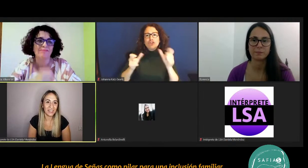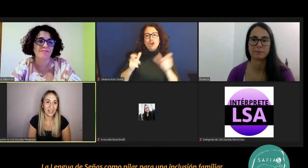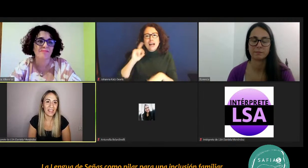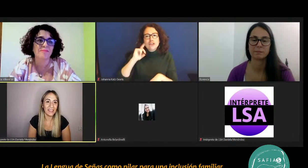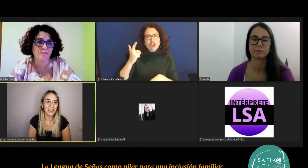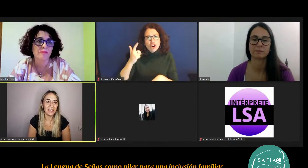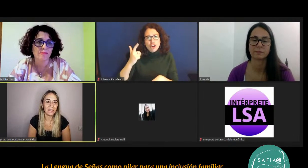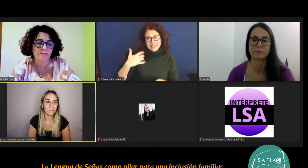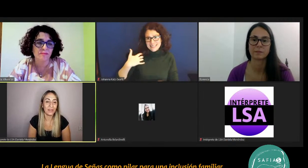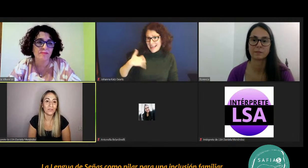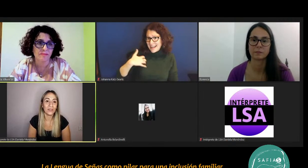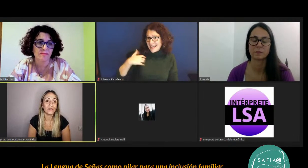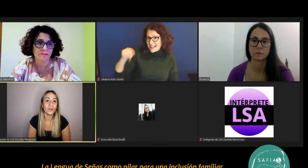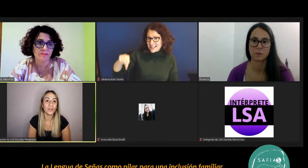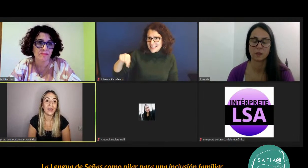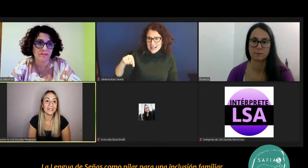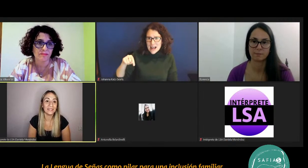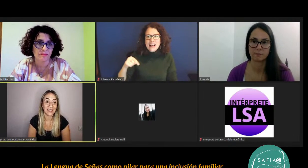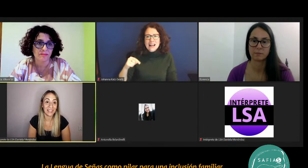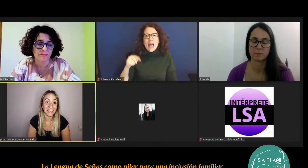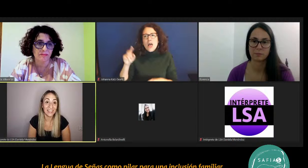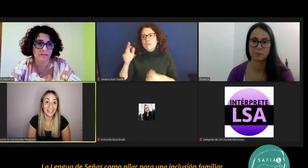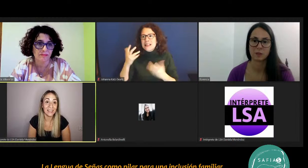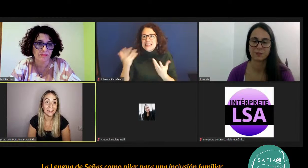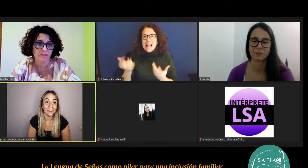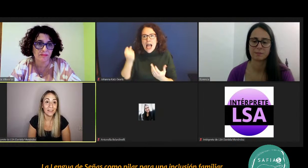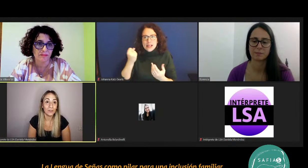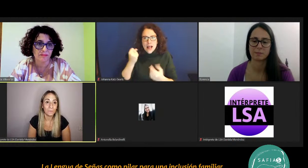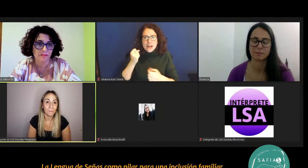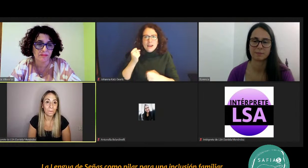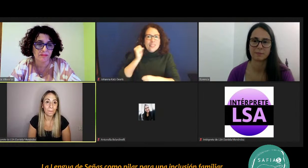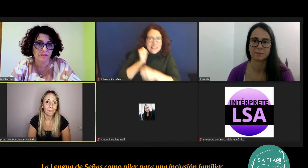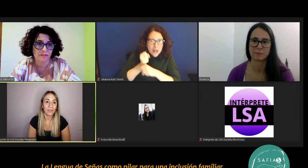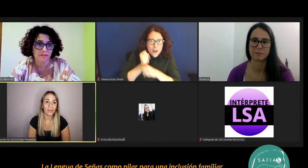Yo sé que hay personas sordas en Argentina